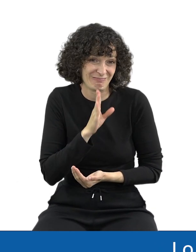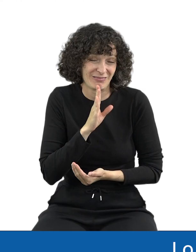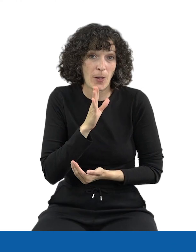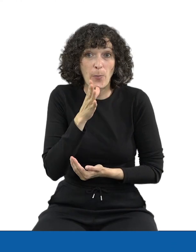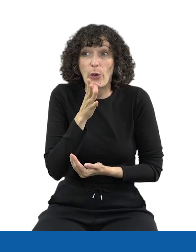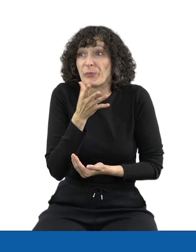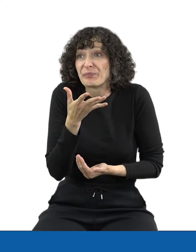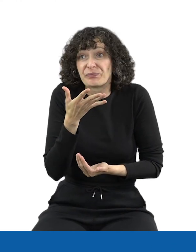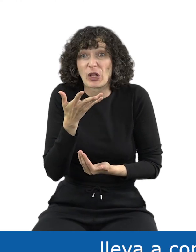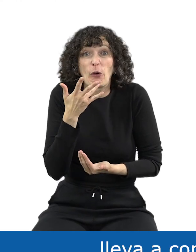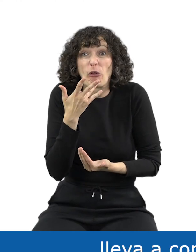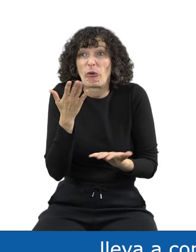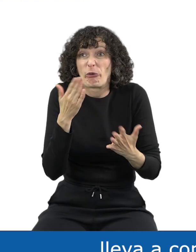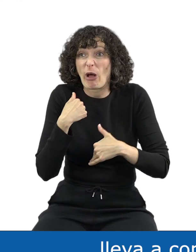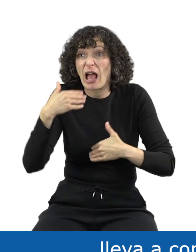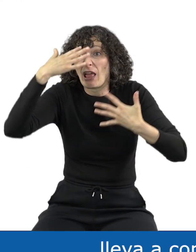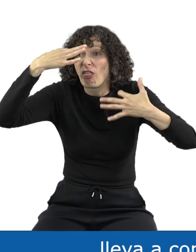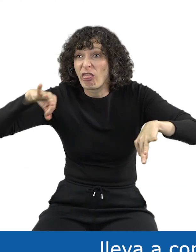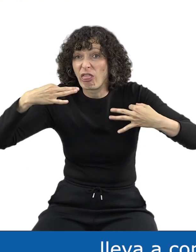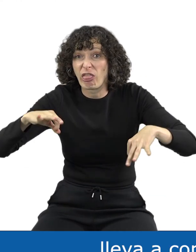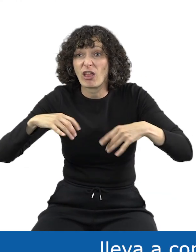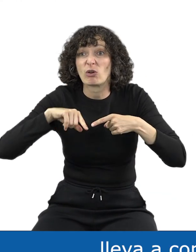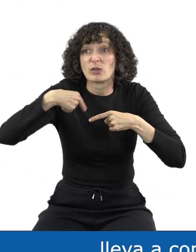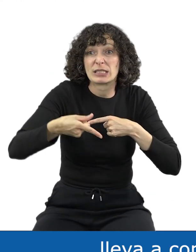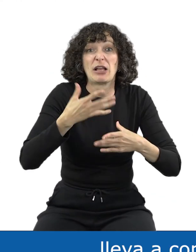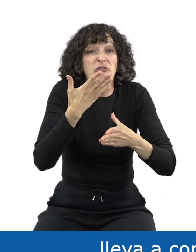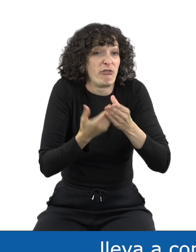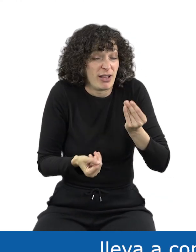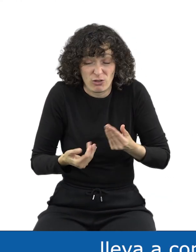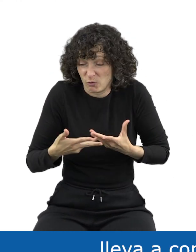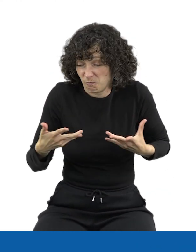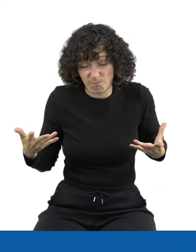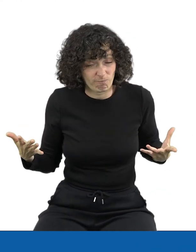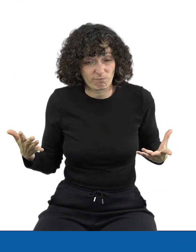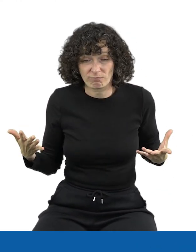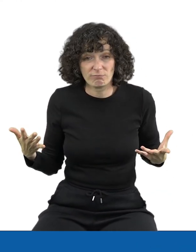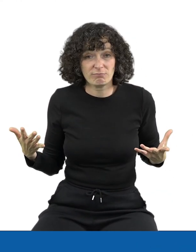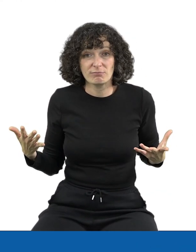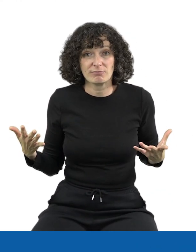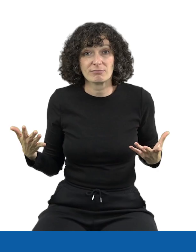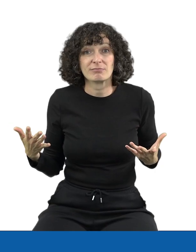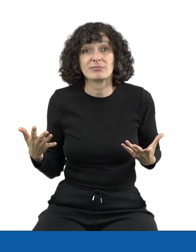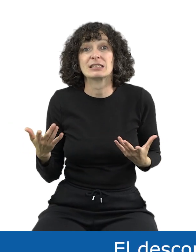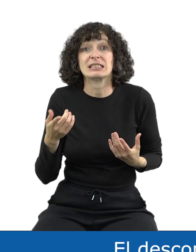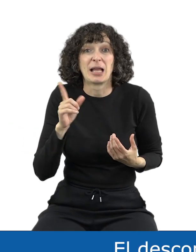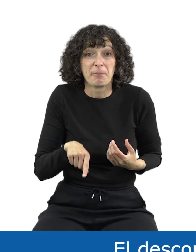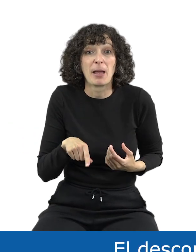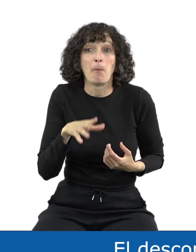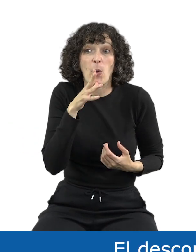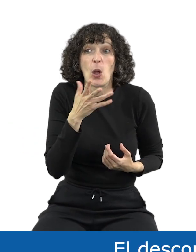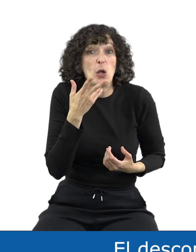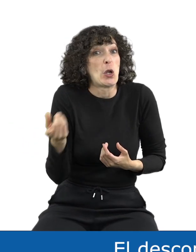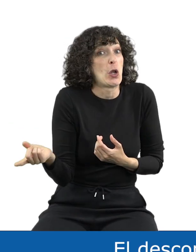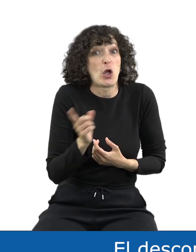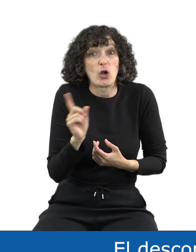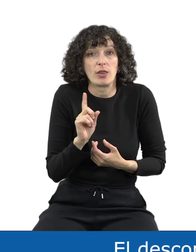desconocimiento lleva a cometer también pues, fallos, errores humanos. El desconocimiento también